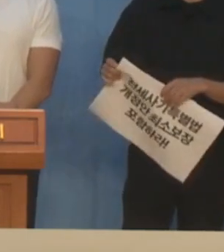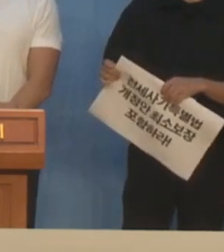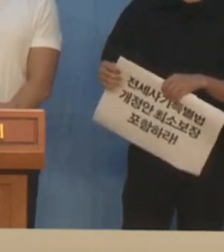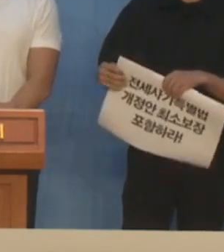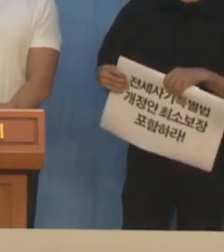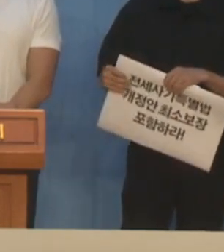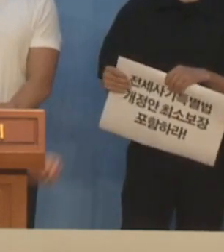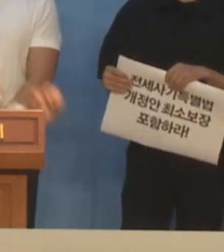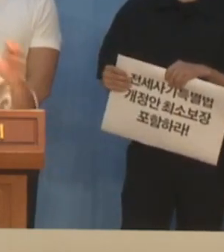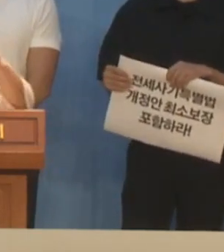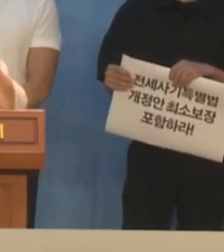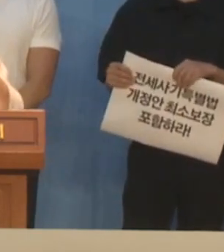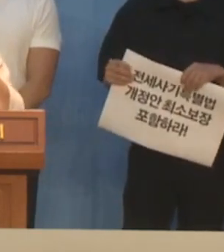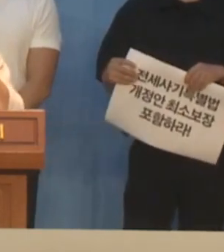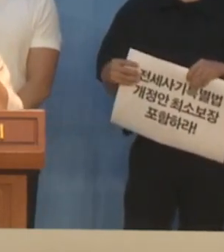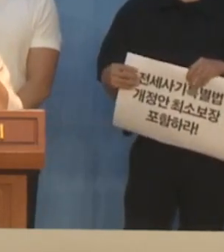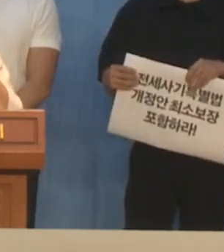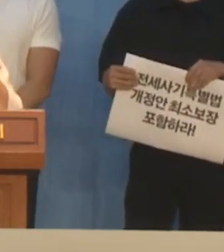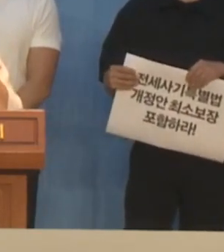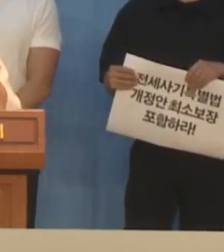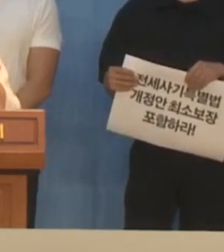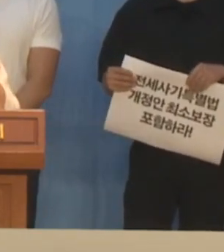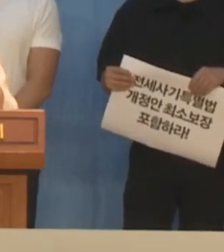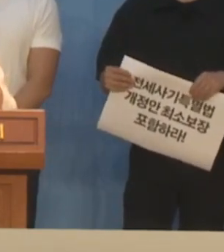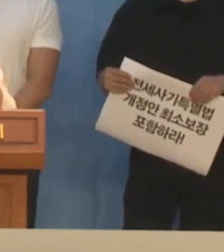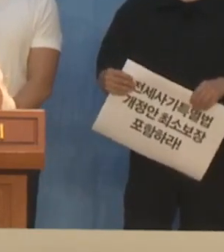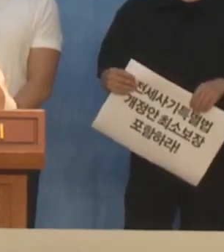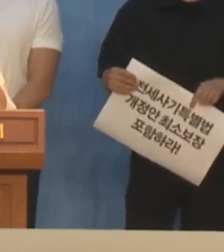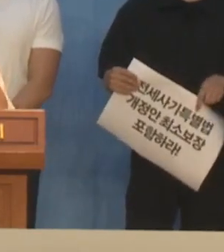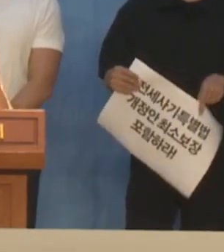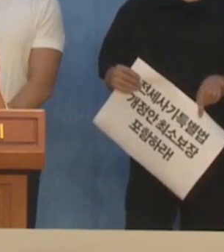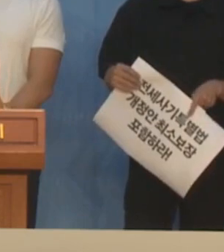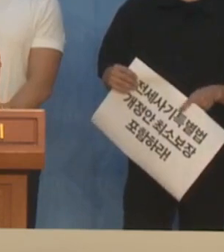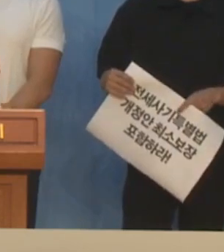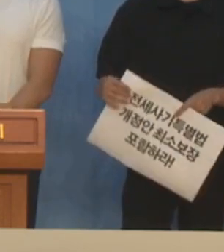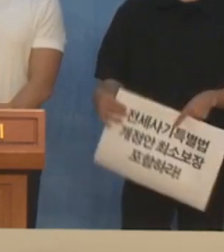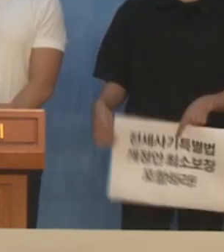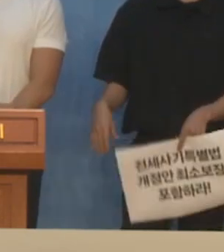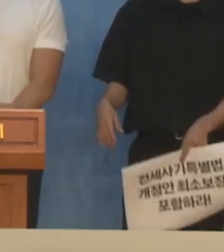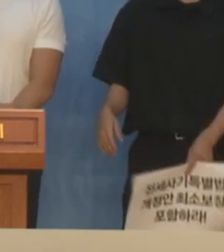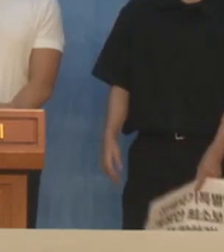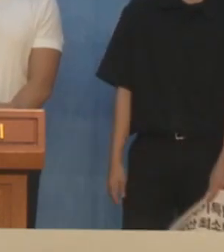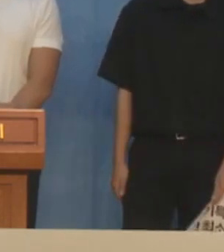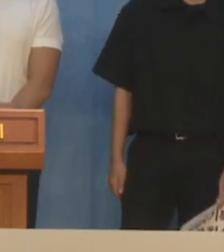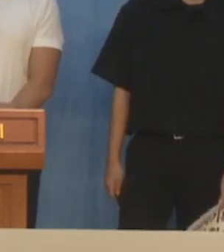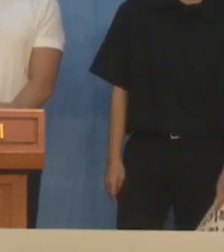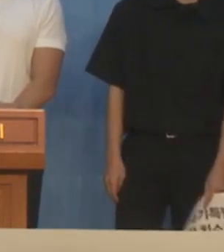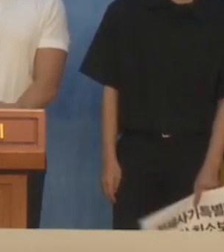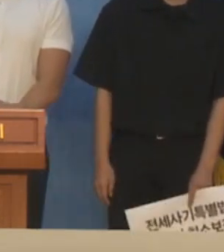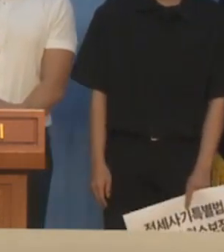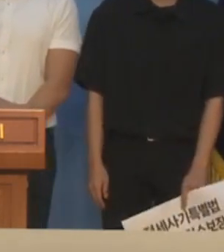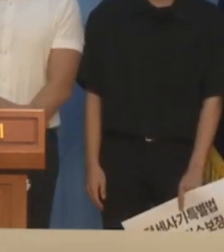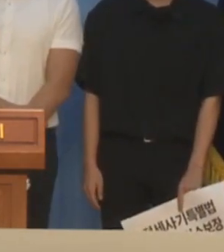네, 의원님 오시면 바로 시작하겠습니다. 잠시만 기다려 주시면 감사하겠습니다.